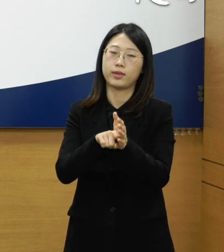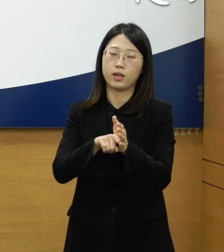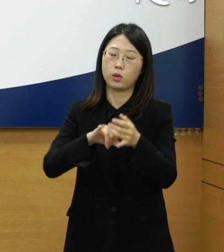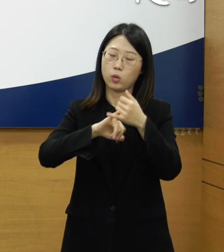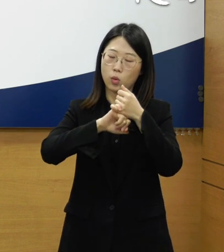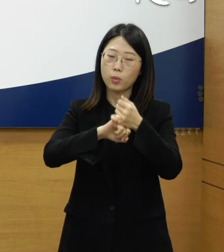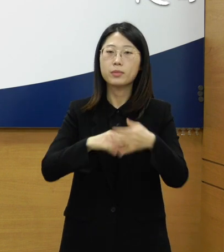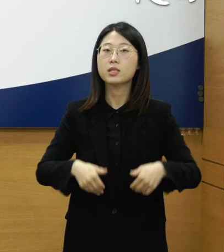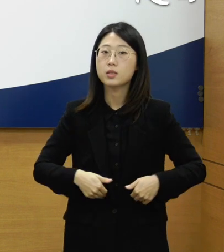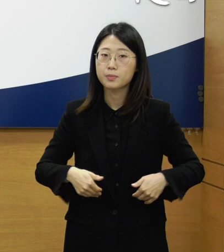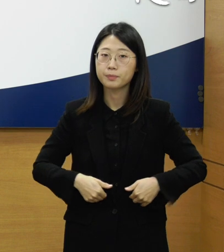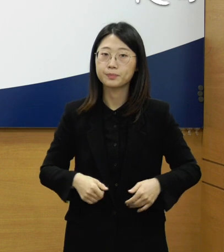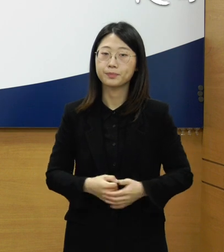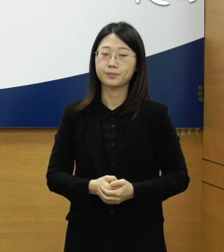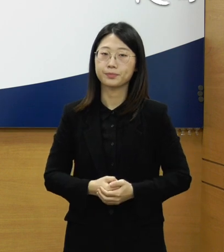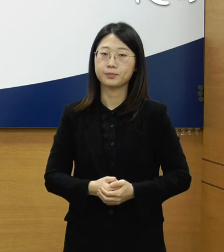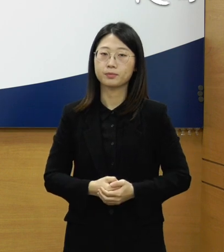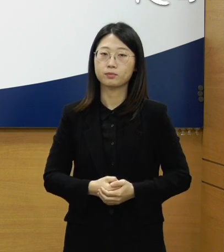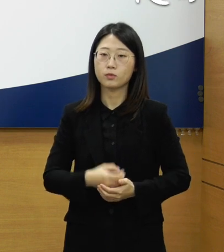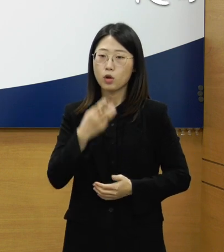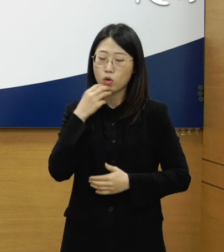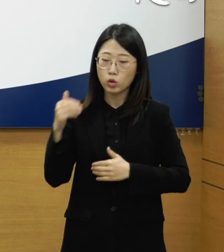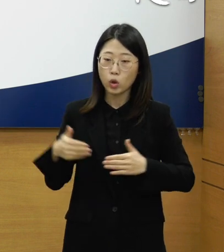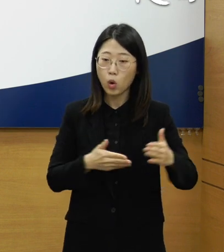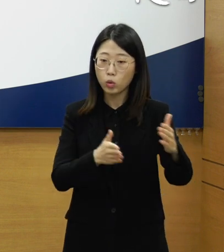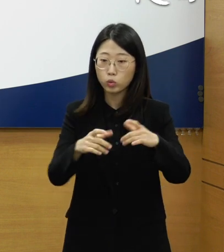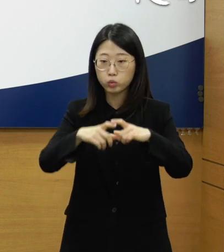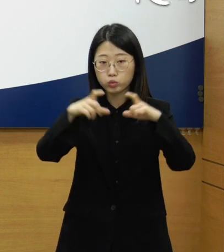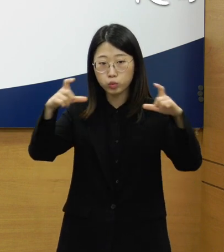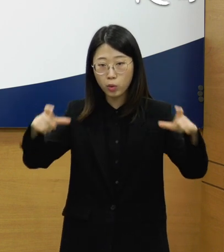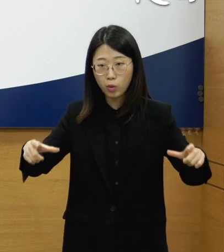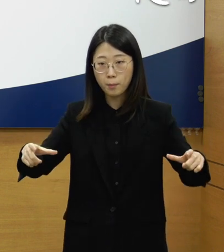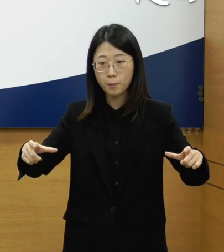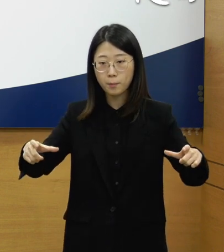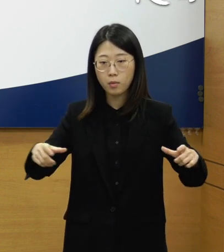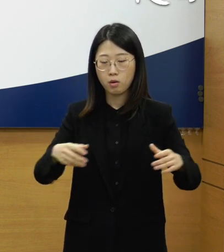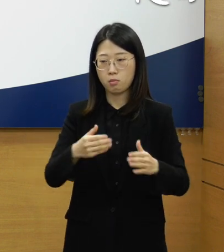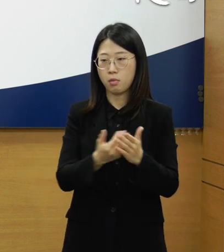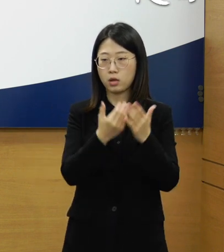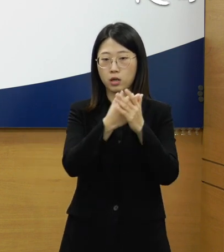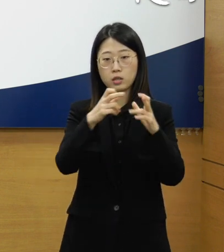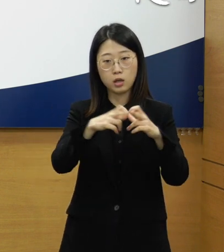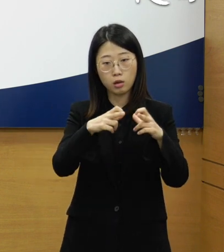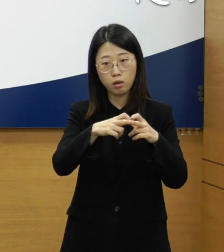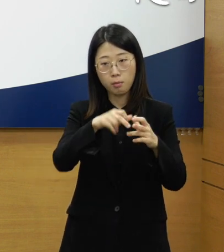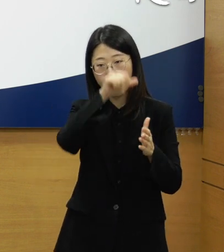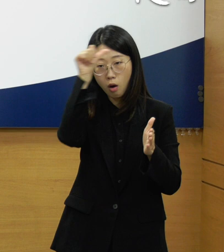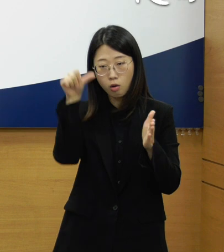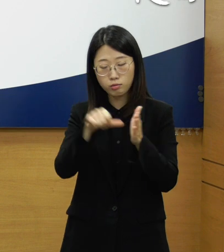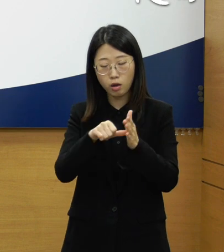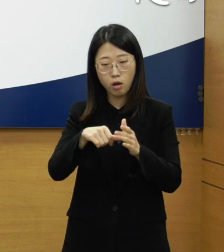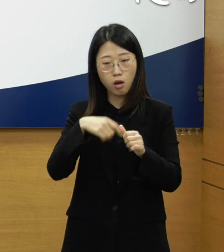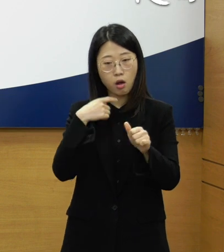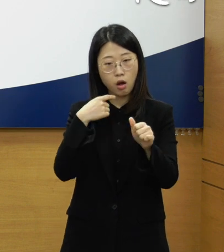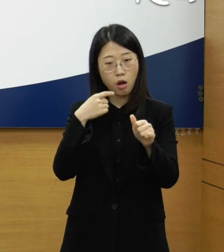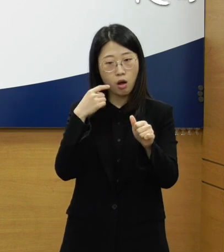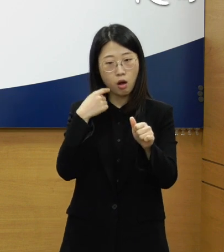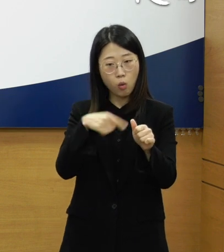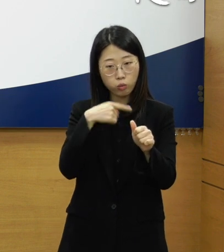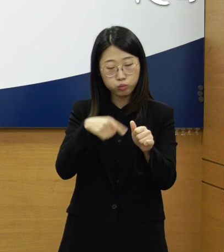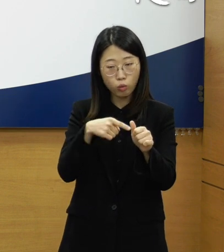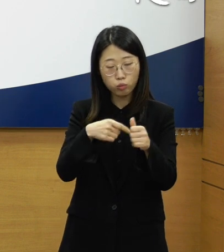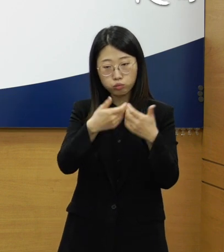것으로 현재 경기도 내에서 발달장애인 평생교육 지원센터를 운영하고 있는